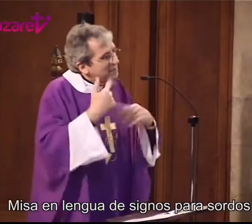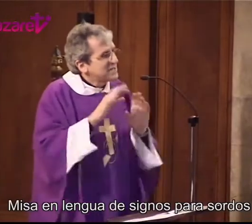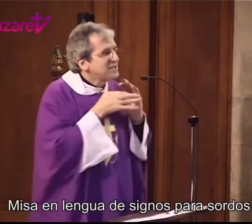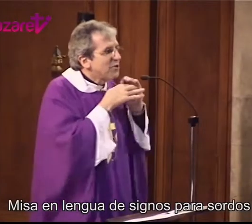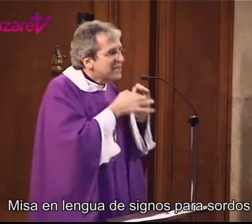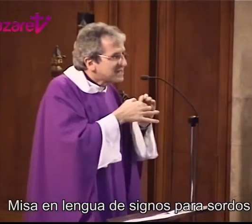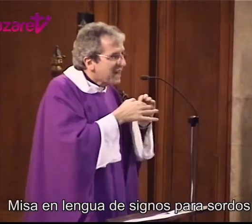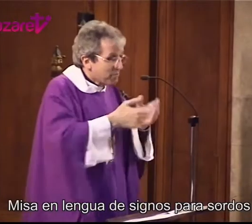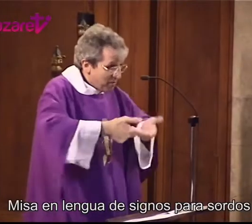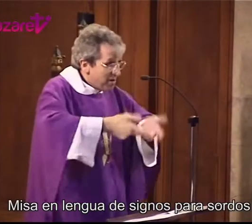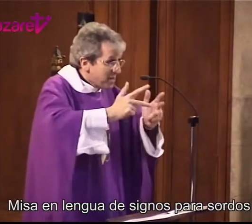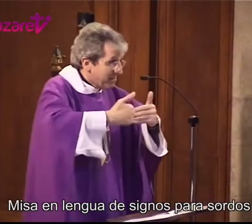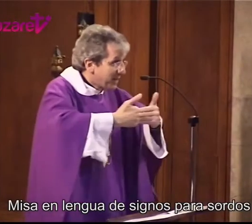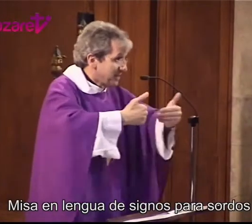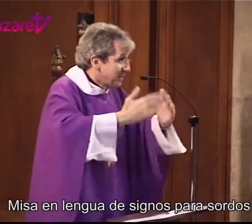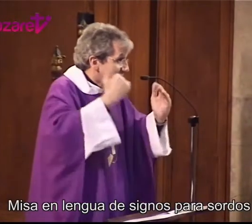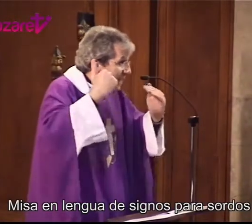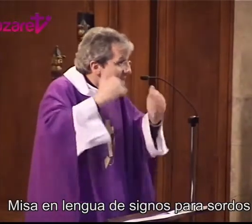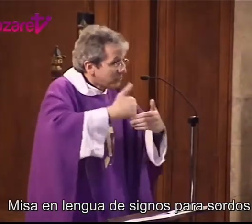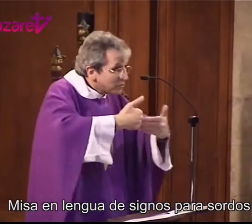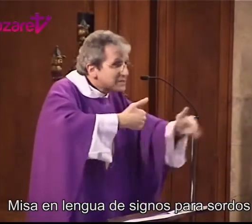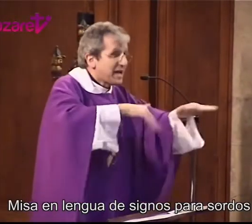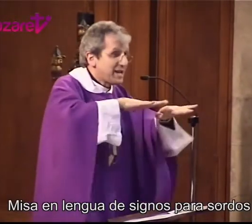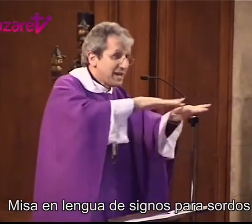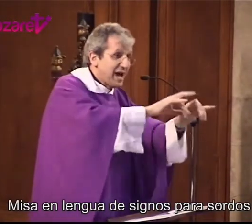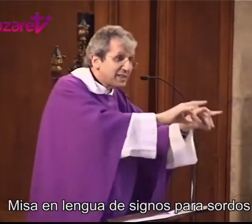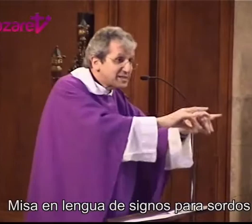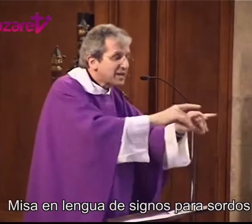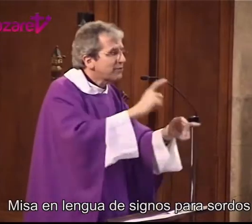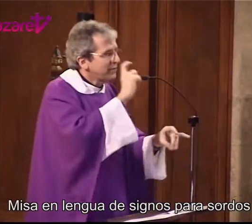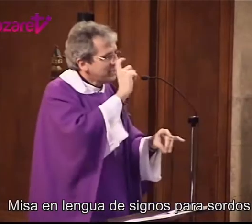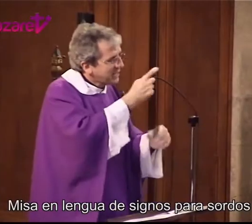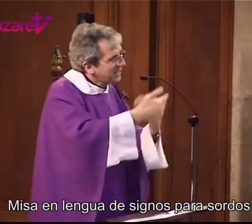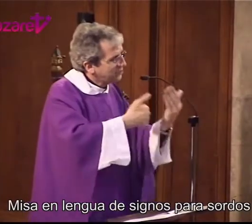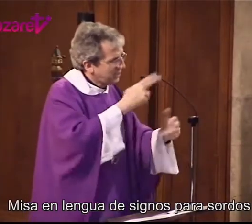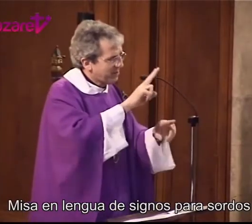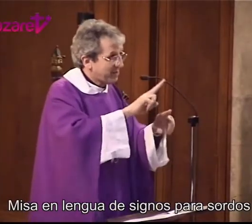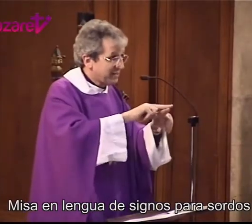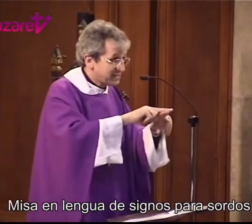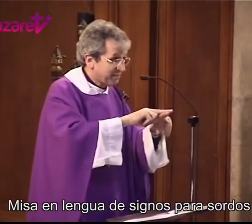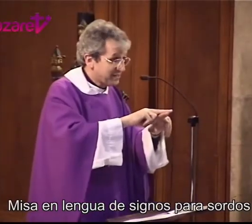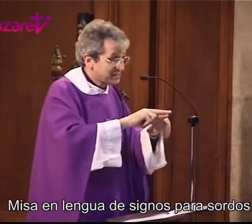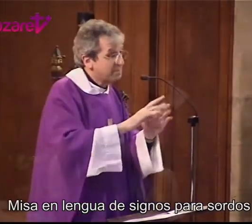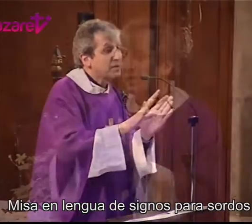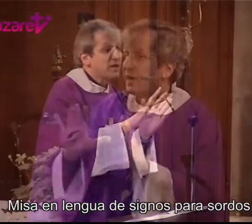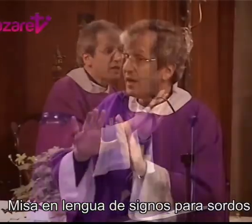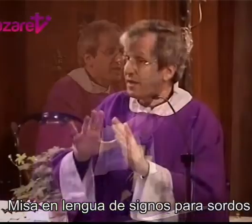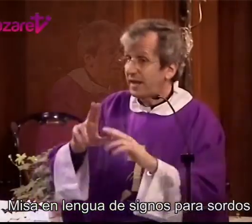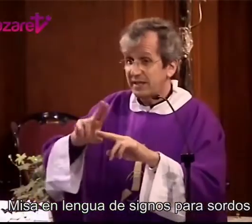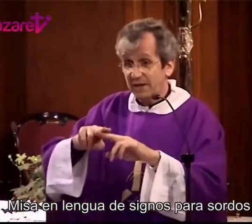sido esclavo, libre de Egipto, salen al desierto y cada año celebraban esta fiesta. Y cerca de esta fiesta,